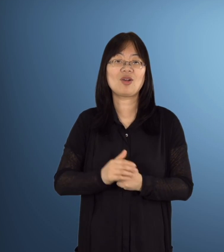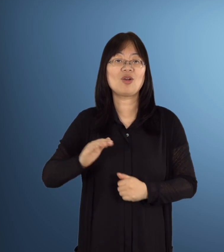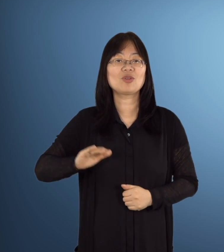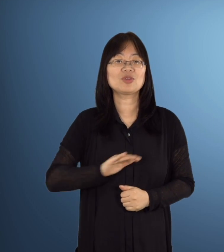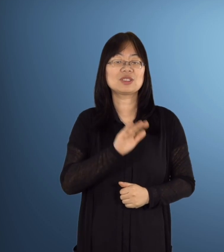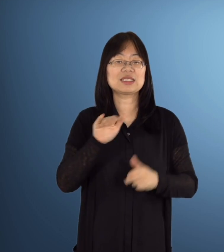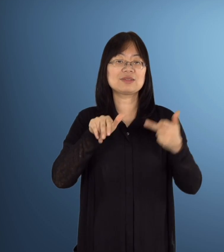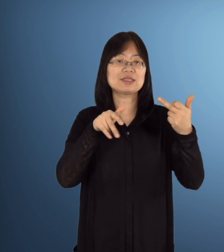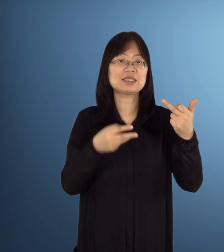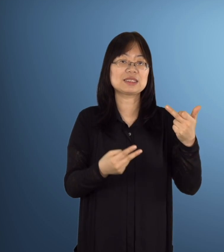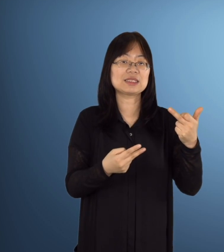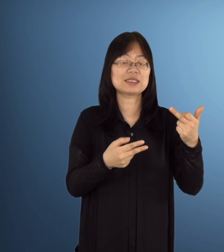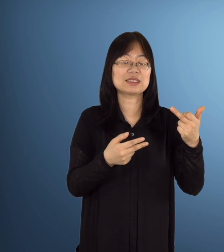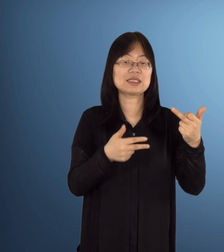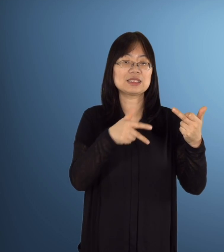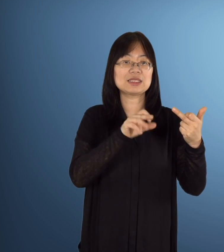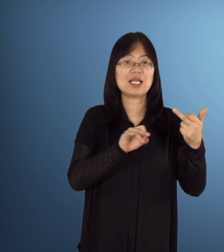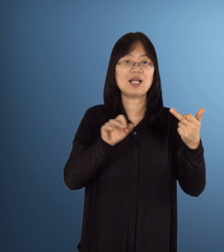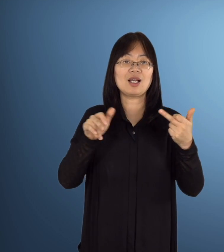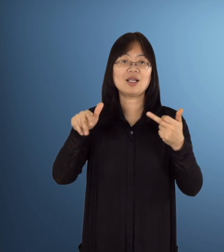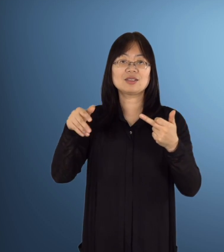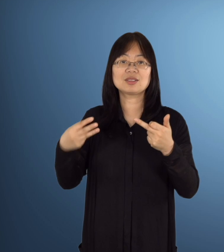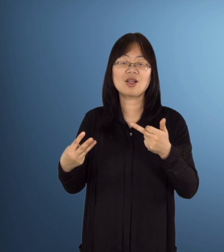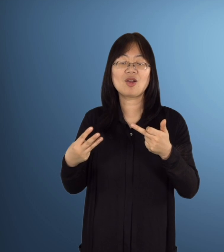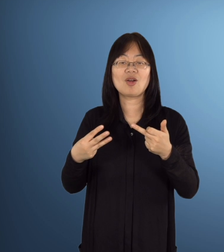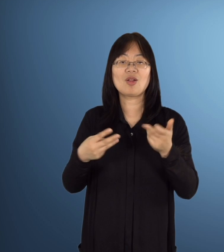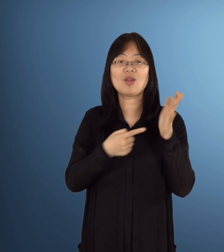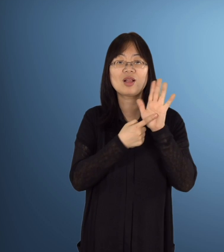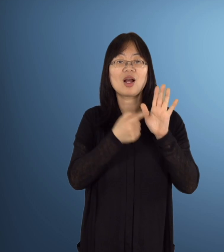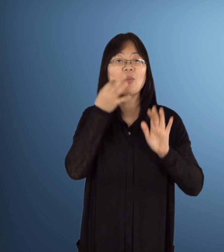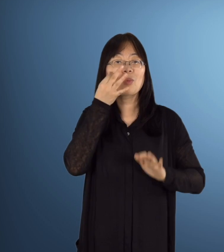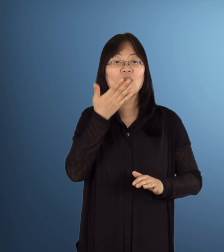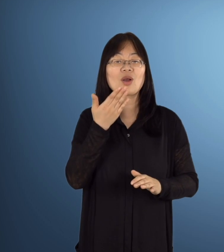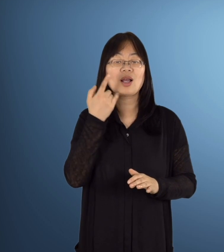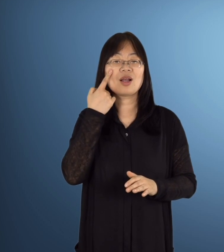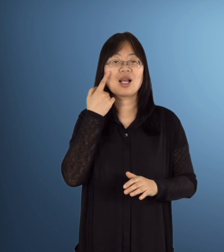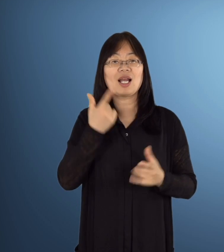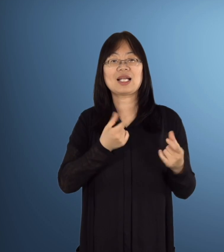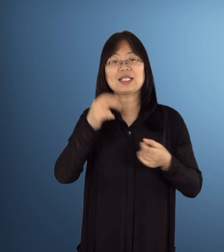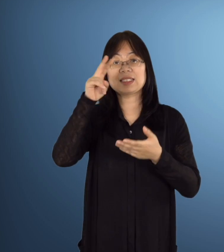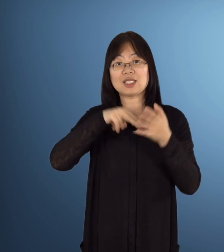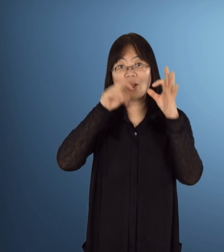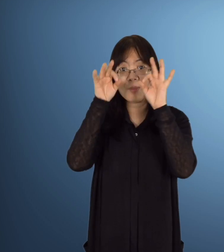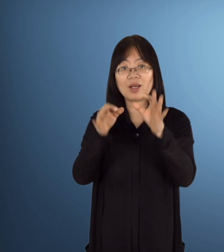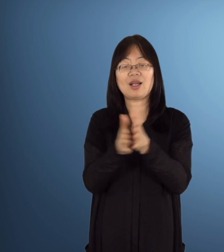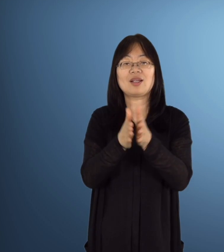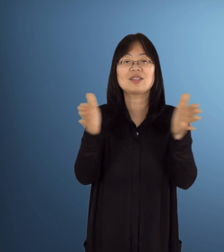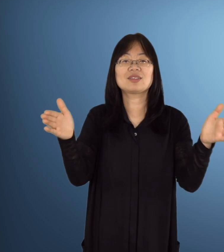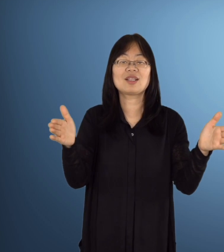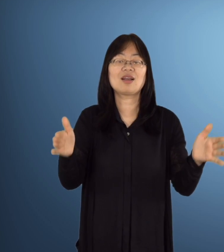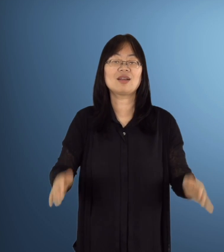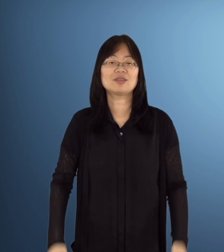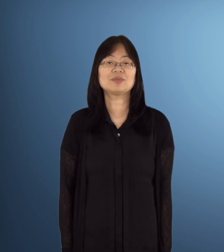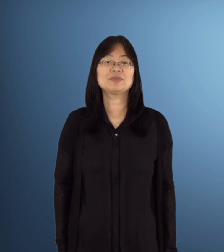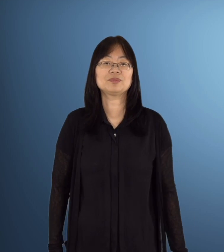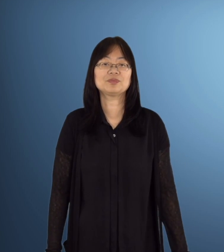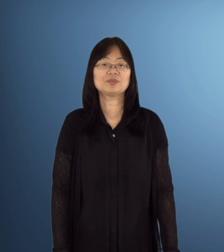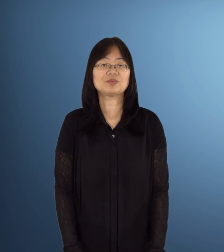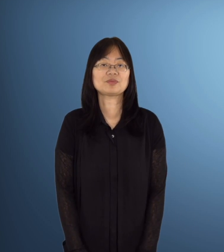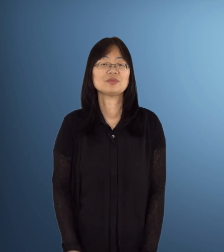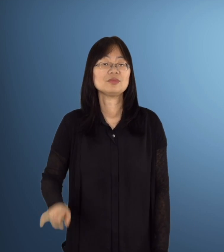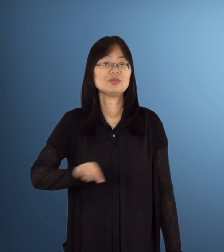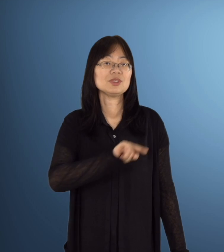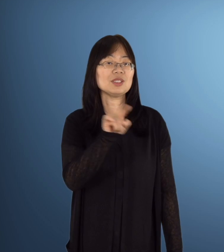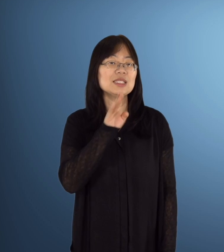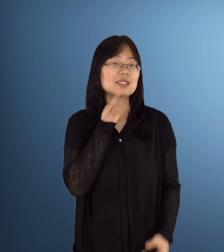우리 17장 17절 18절을 좀 띄워주실까요? 자, 우리 같이 한번 읽어보십시다. 시작.